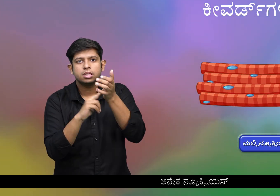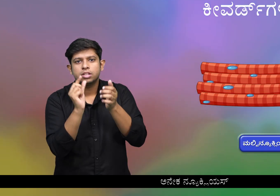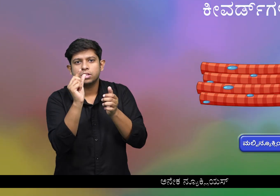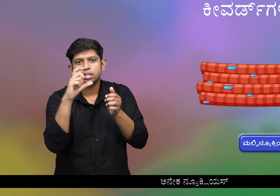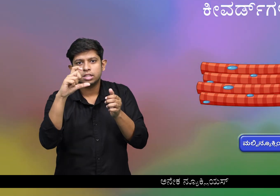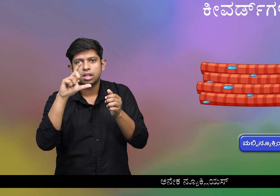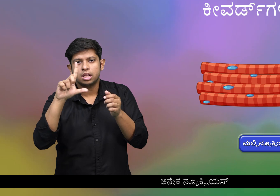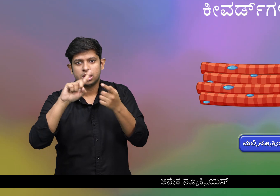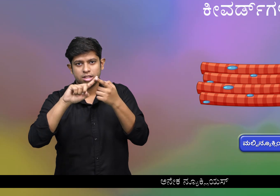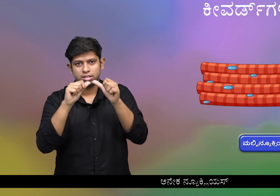ಅನೇಕ ನ್ಯೂಕ್ಲಿಯಸ್,